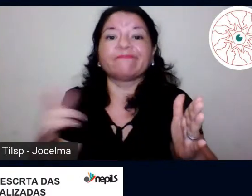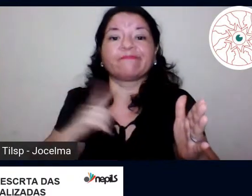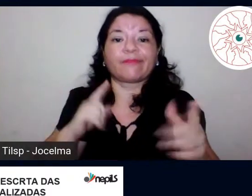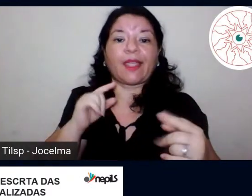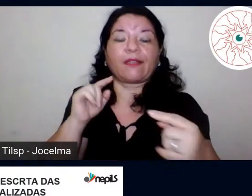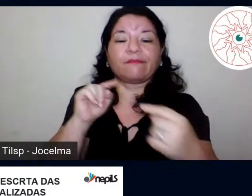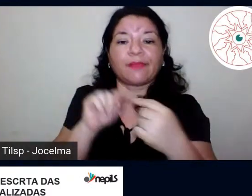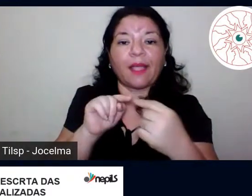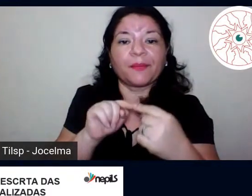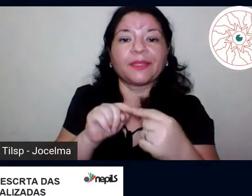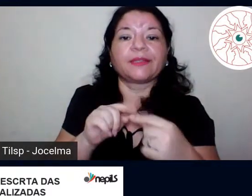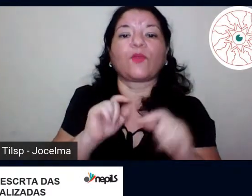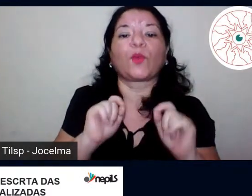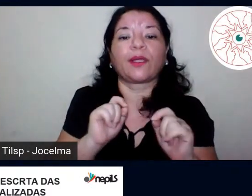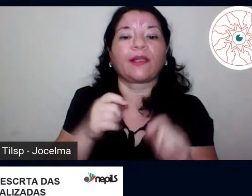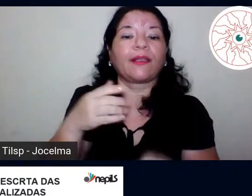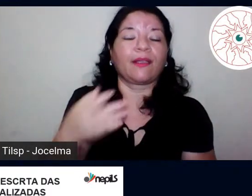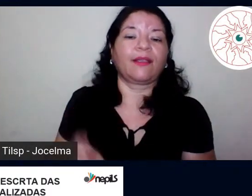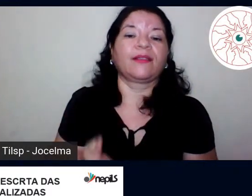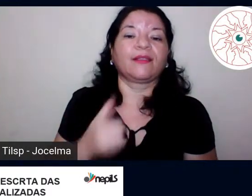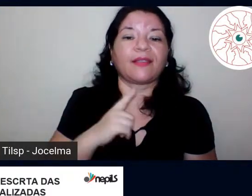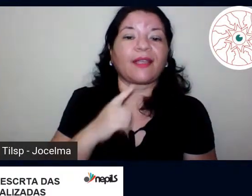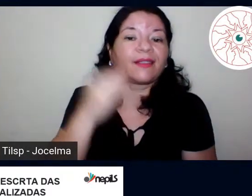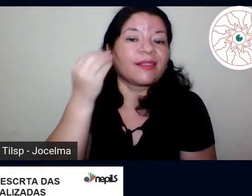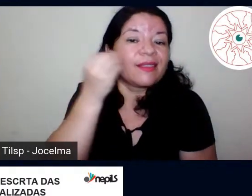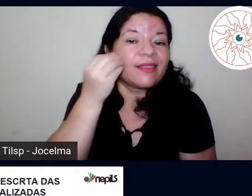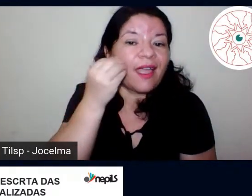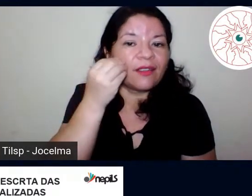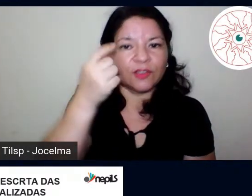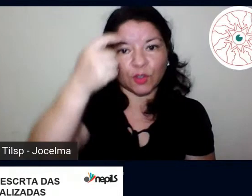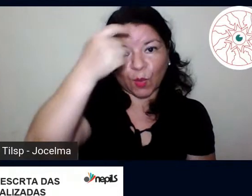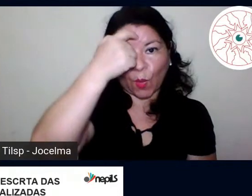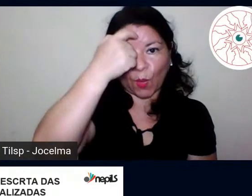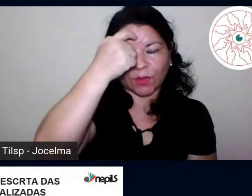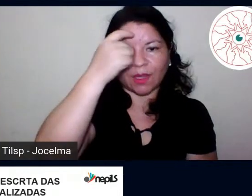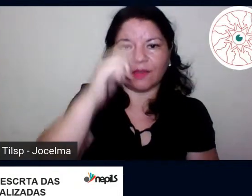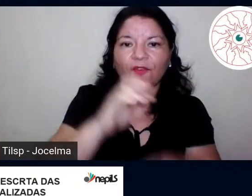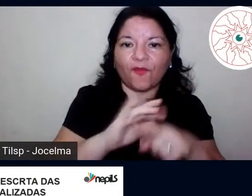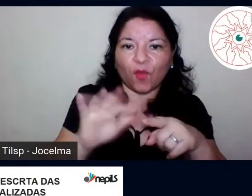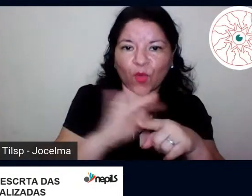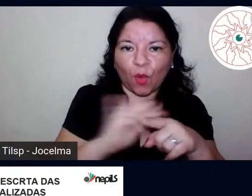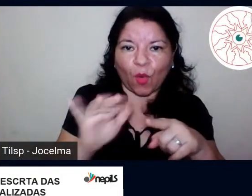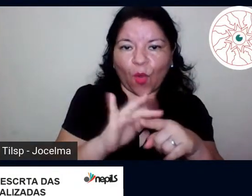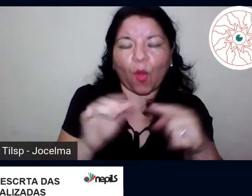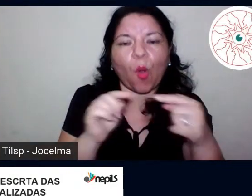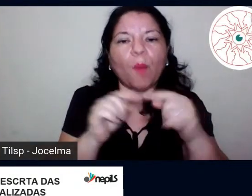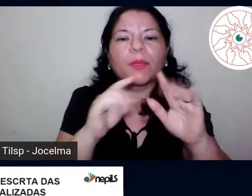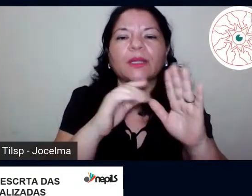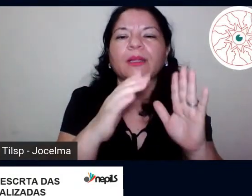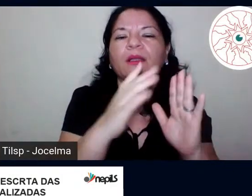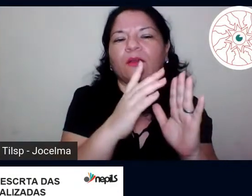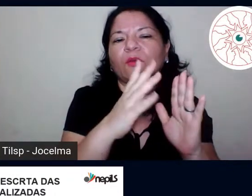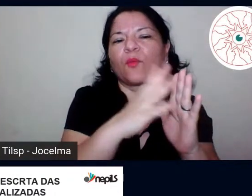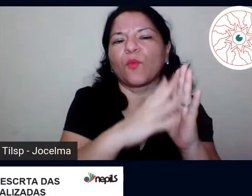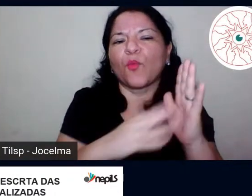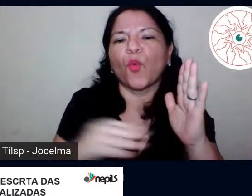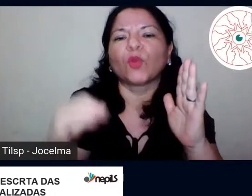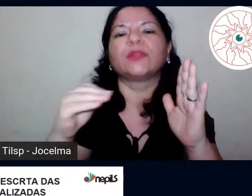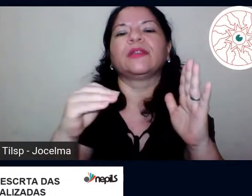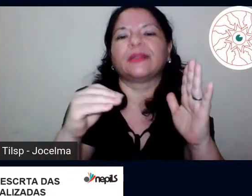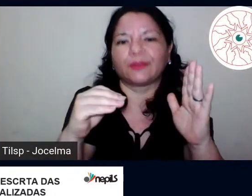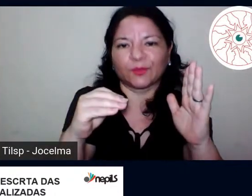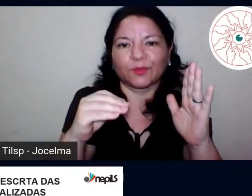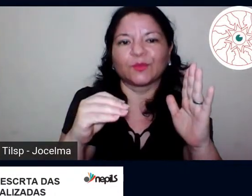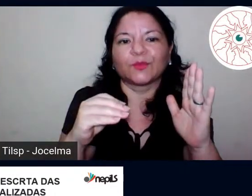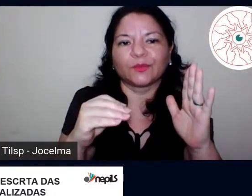teste de consciência fonológica com base na estrutura, no modelo eh articul modelo fonológico,